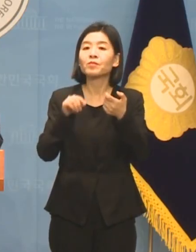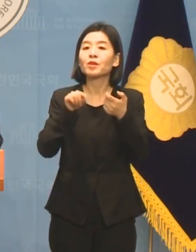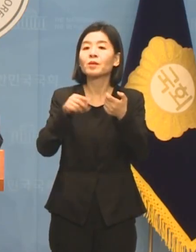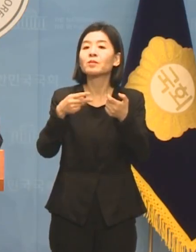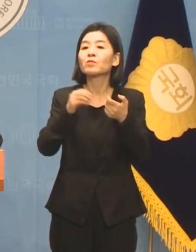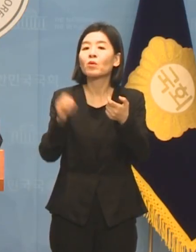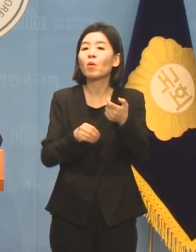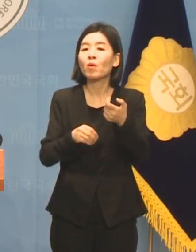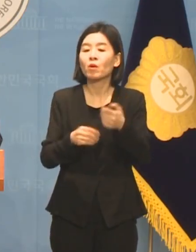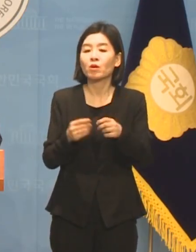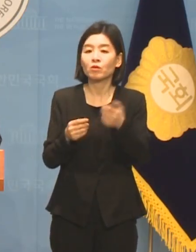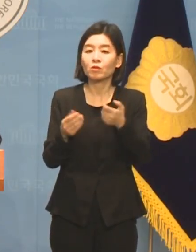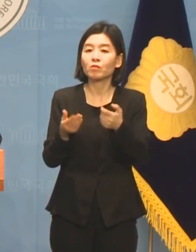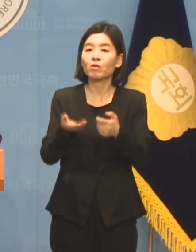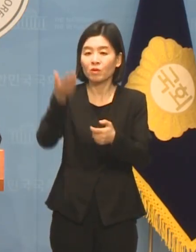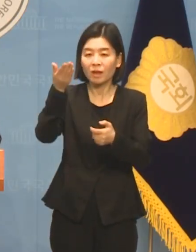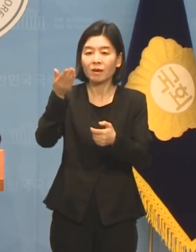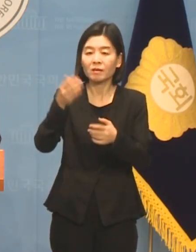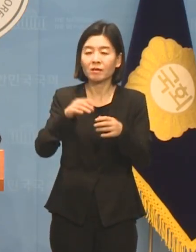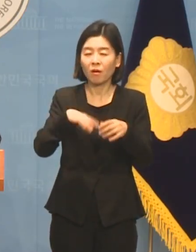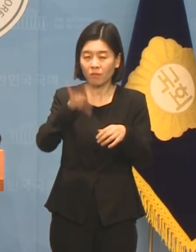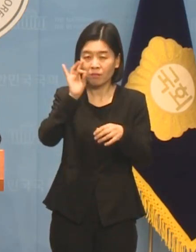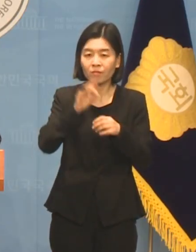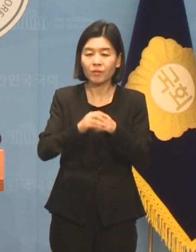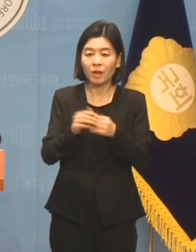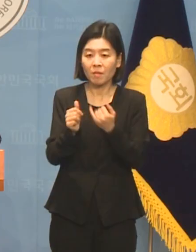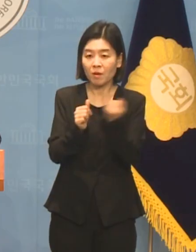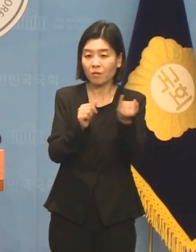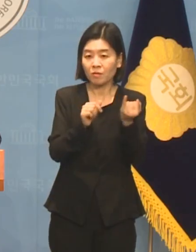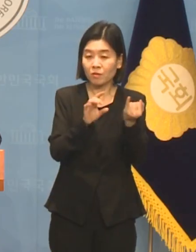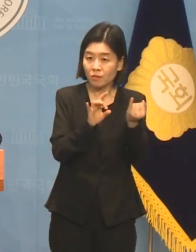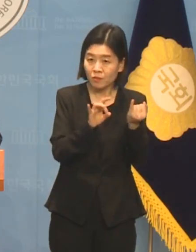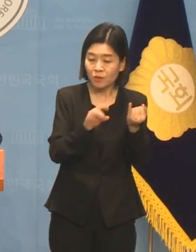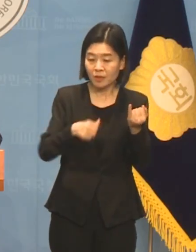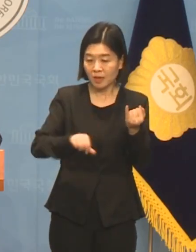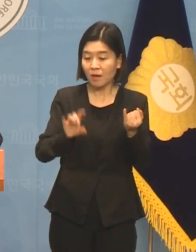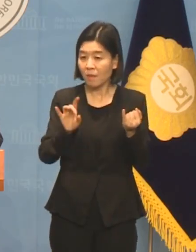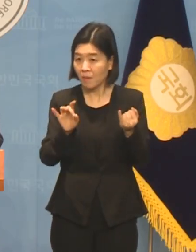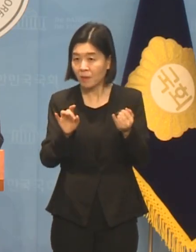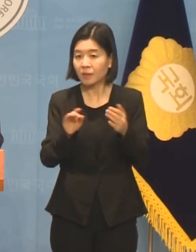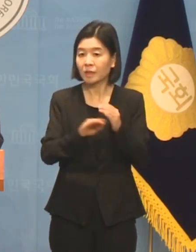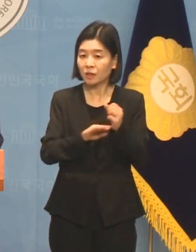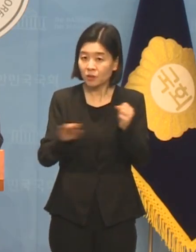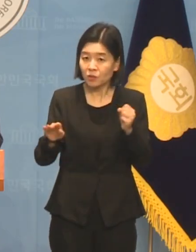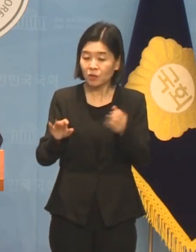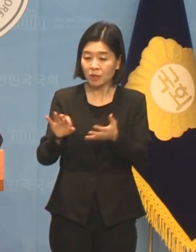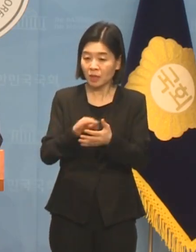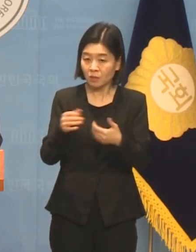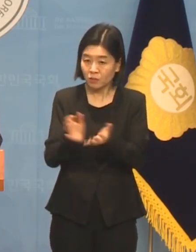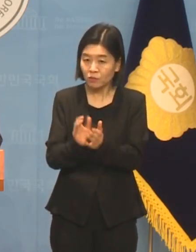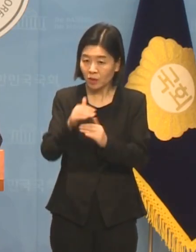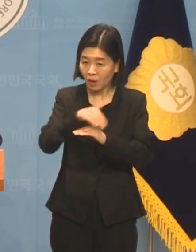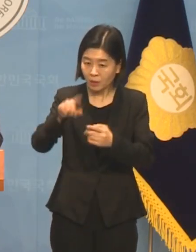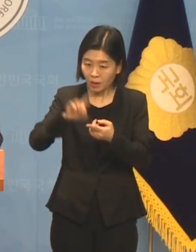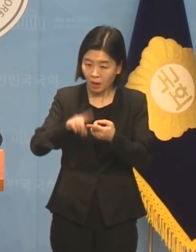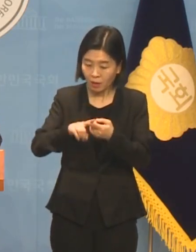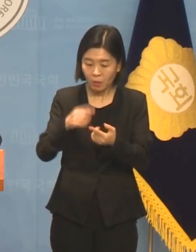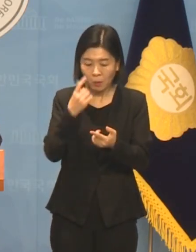60%를 넘어섰습니다. 이에 배우자 1명, 자녀 1명을 기준으로 기재부 안을 시뮬레이션